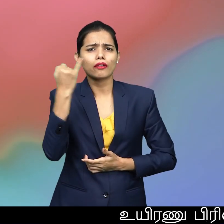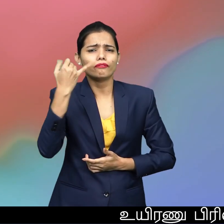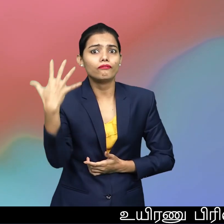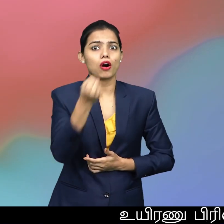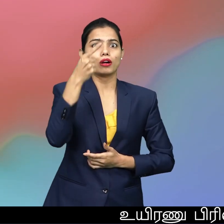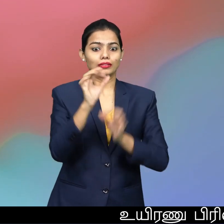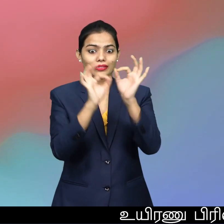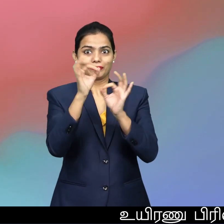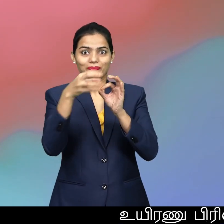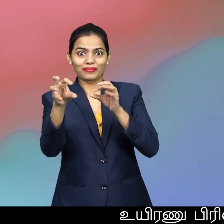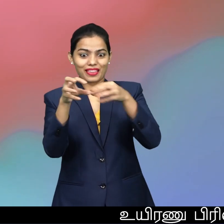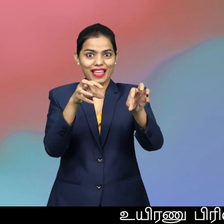உயிரணு பிரிவின் கண்டுபிடிப்பு,